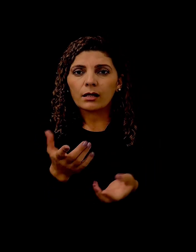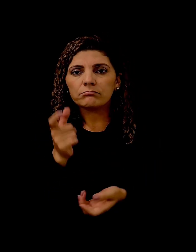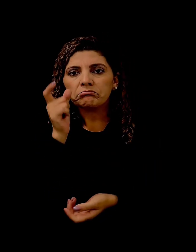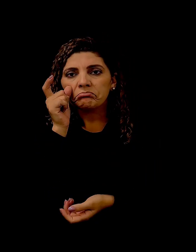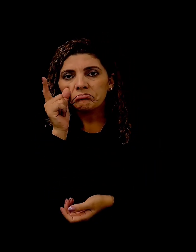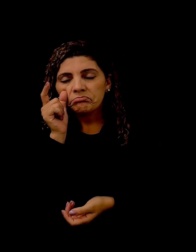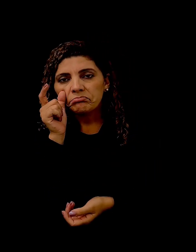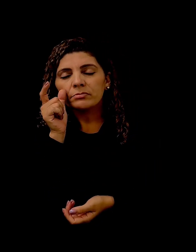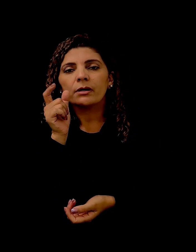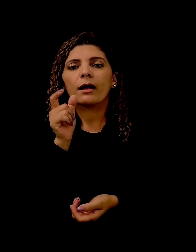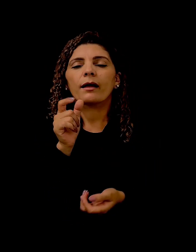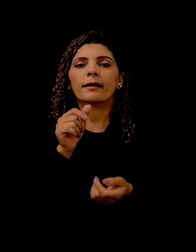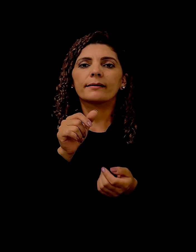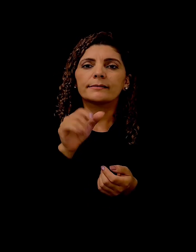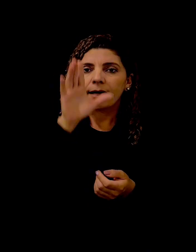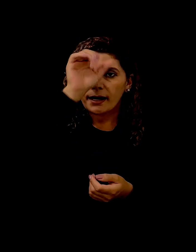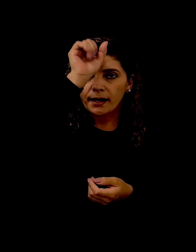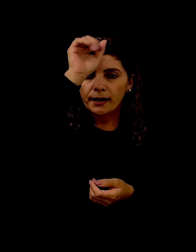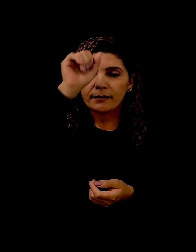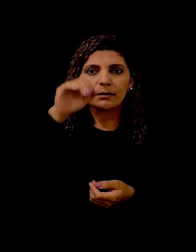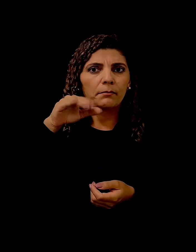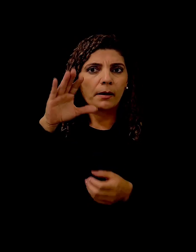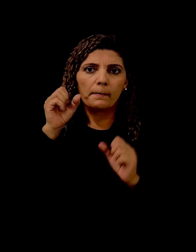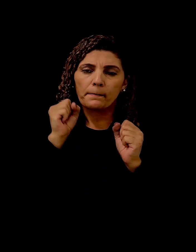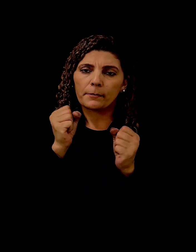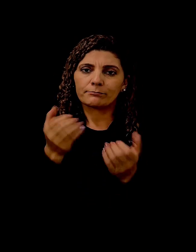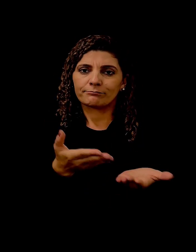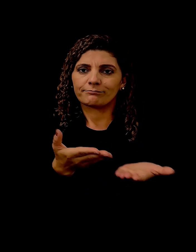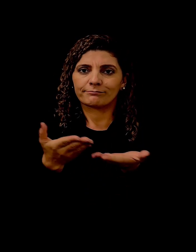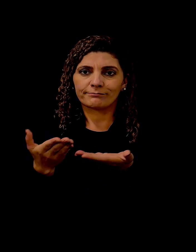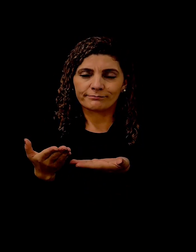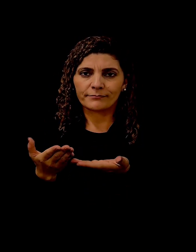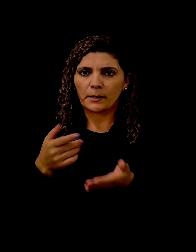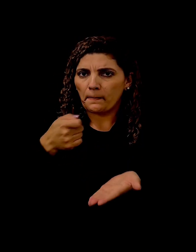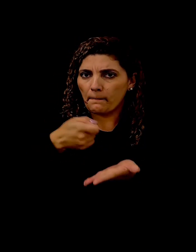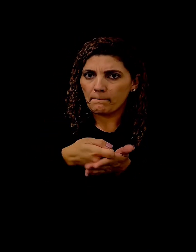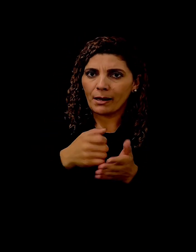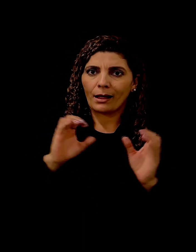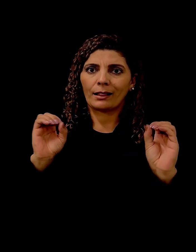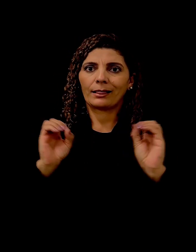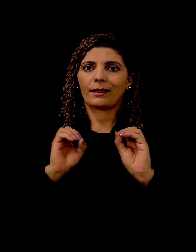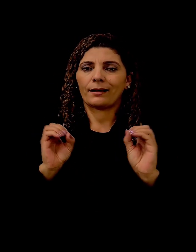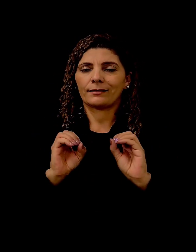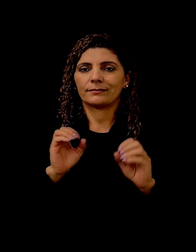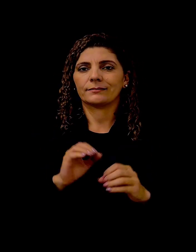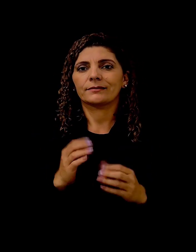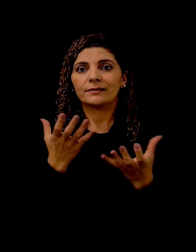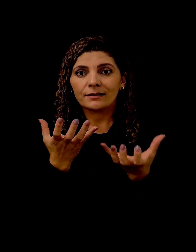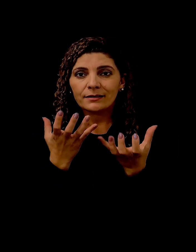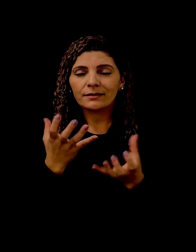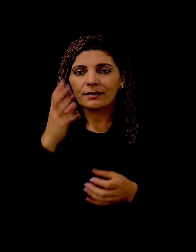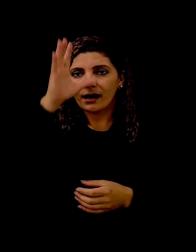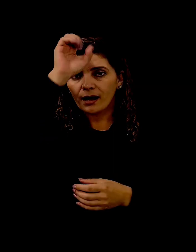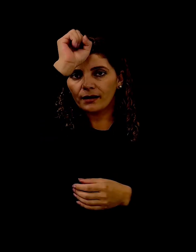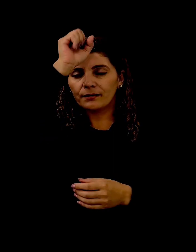interessados, sejam bem-vindos, você não tem que pagar nada. Mas você quer aprender o que